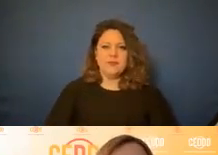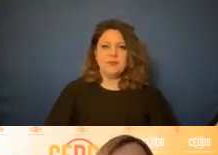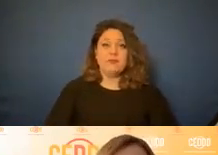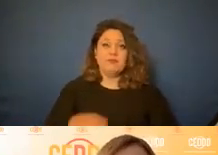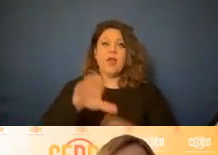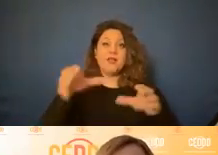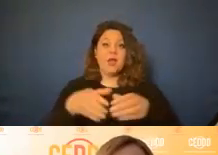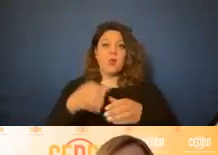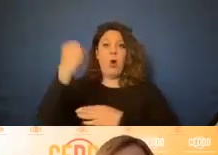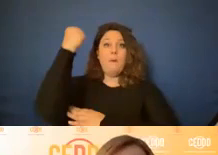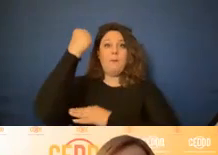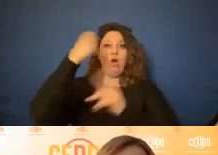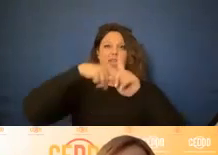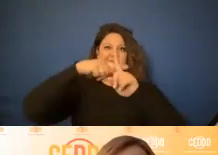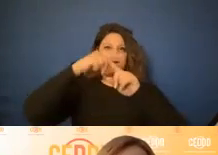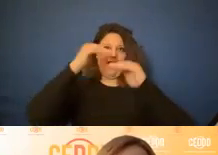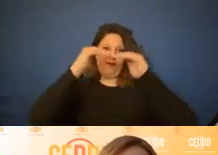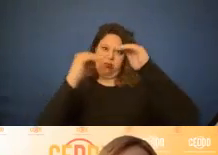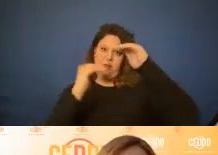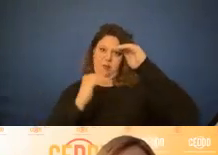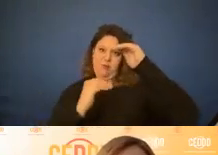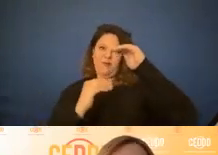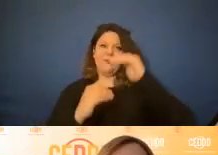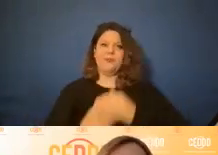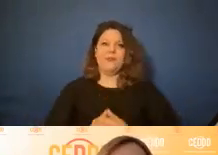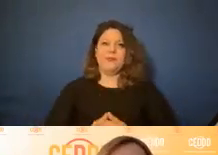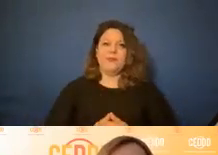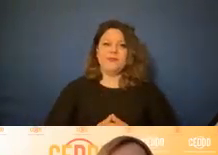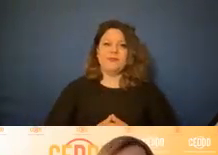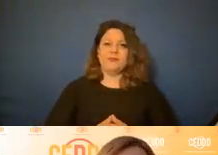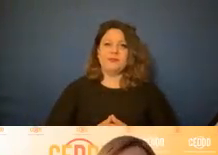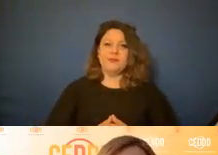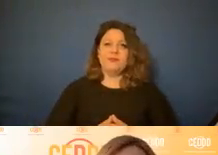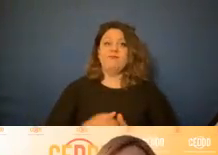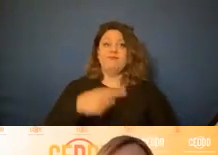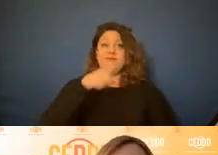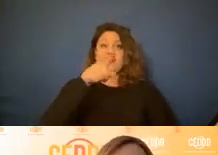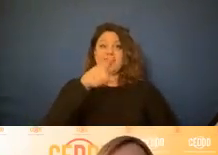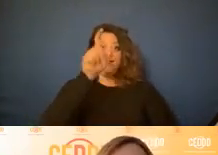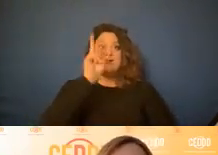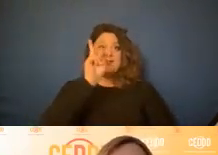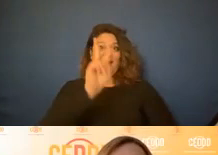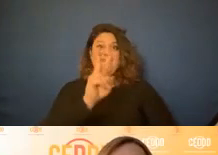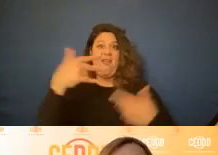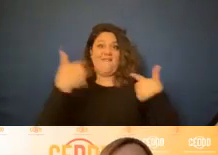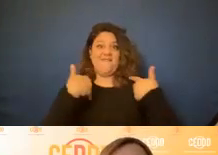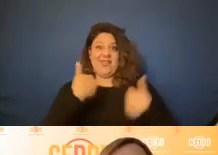poder, de fuerza, son más grandes y son más numerosos. Se ve el papel de la víctima, cómo tiene que agachar constantemente la vista,